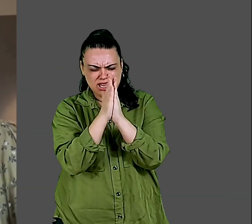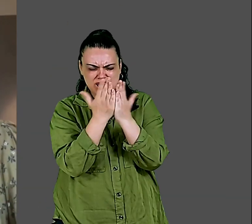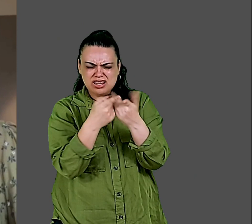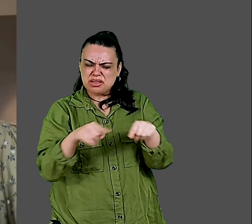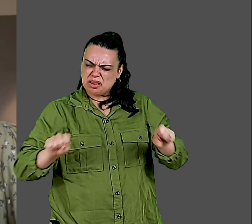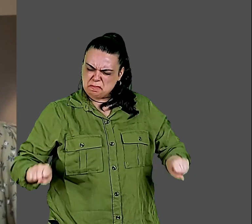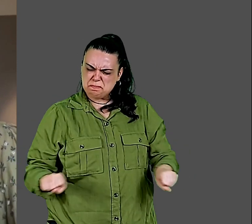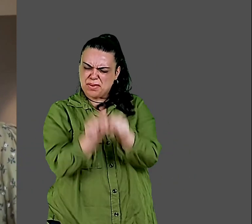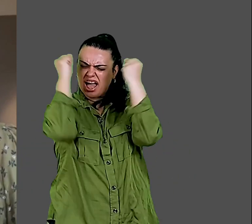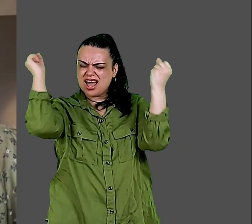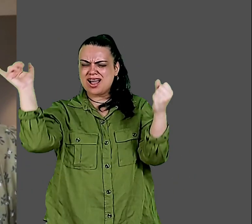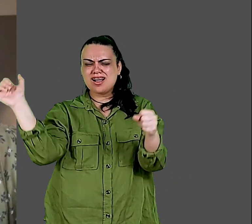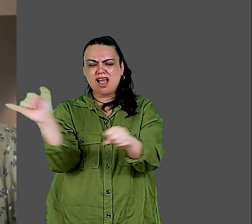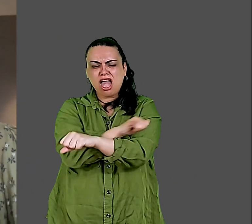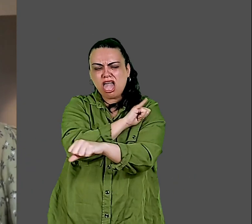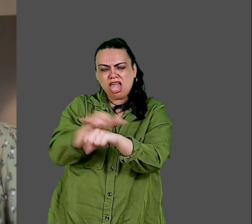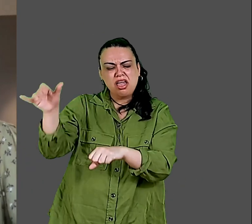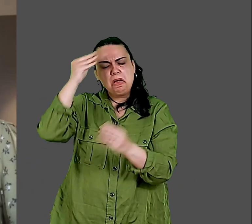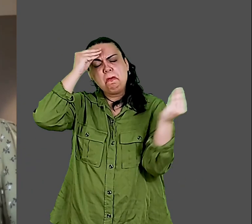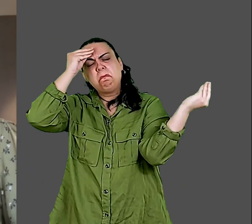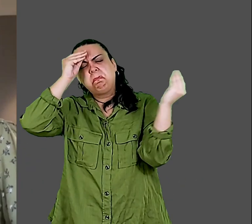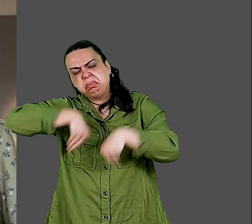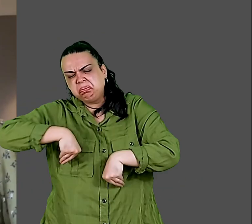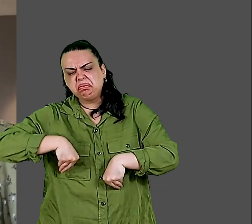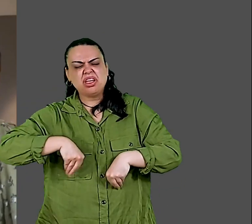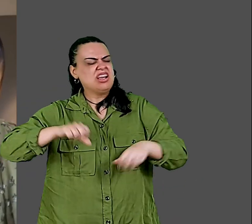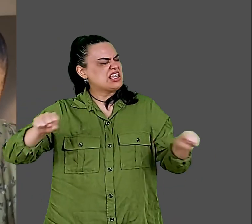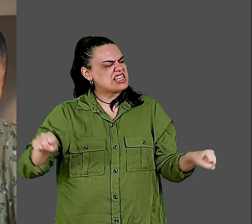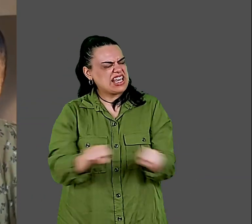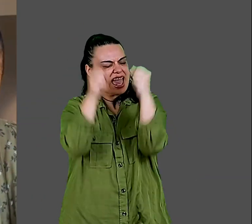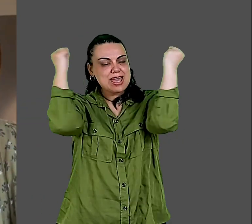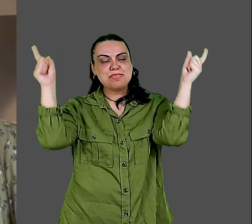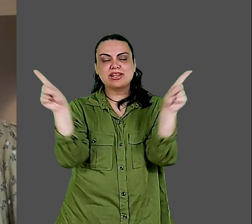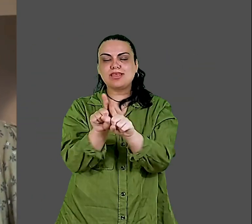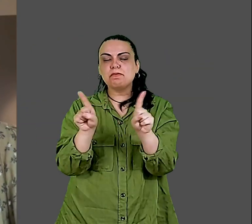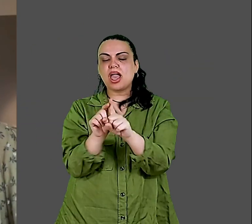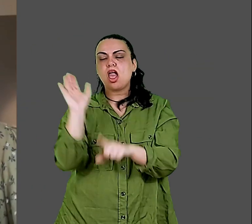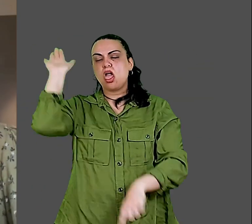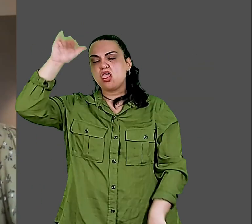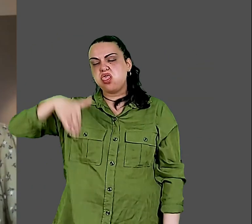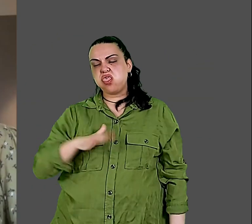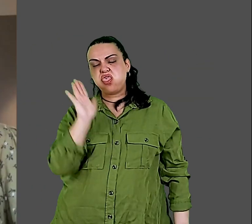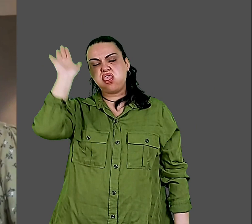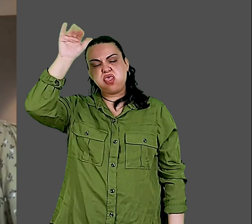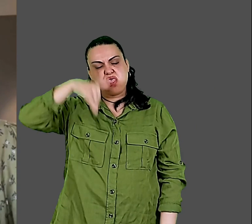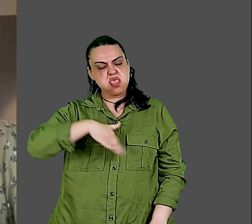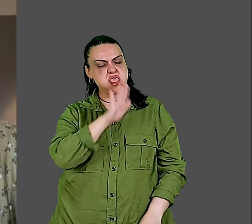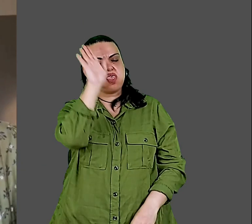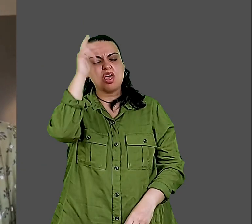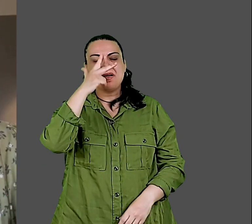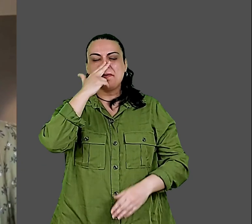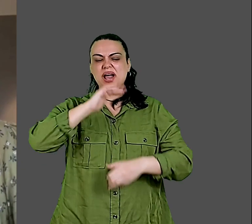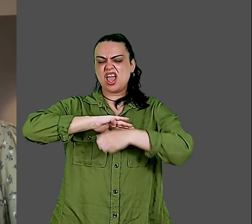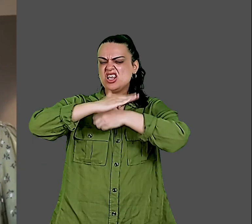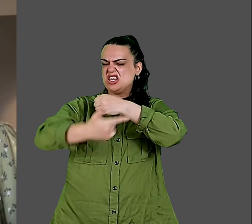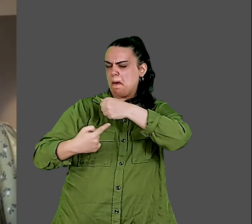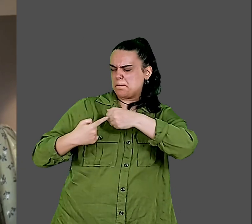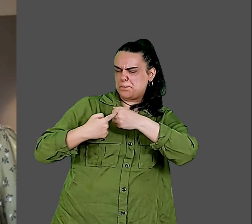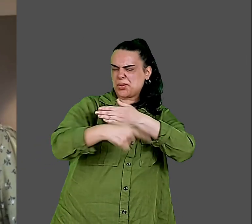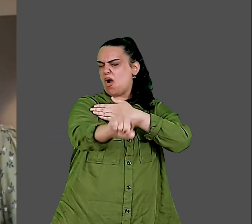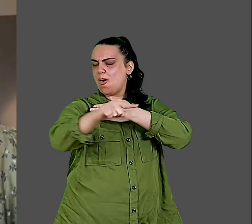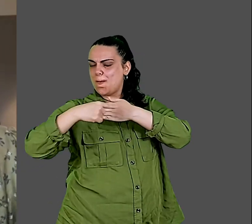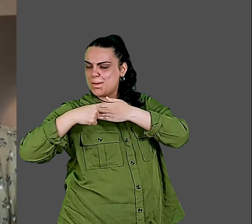dardos inflamados do desânimo, para apagar os dardos inflamados da inconstância. Alcança o Teu povo agora e